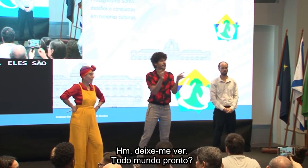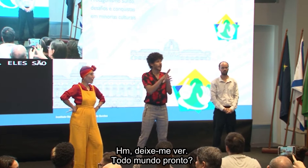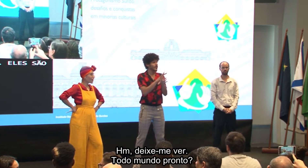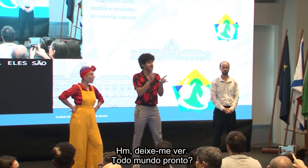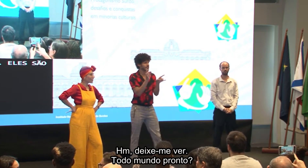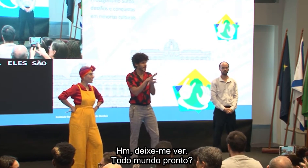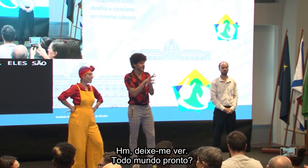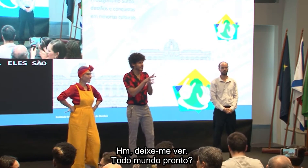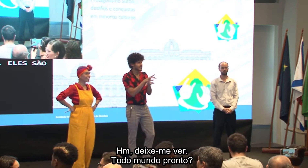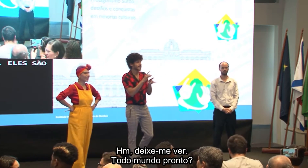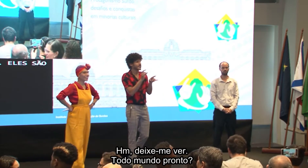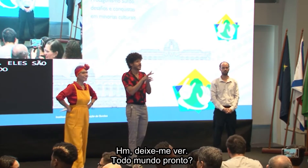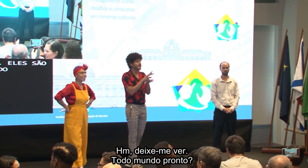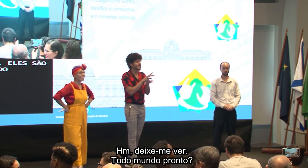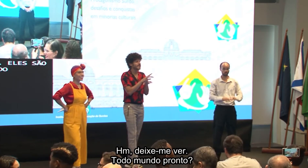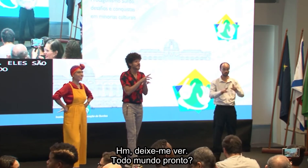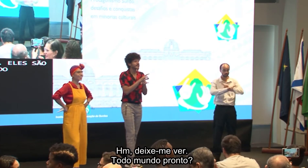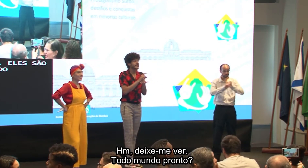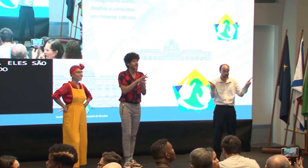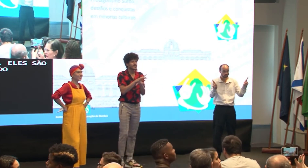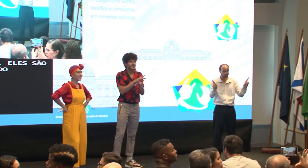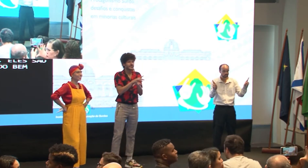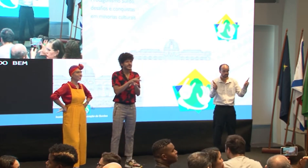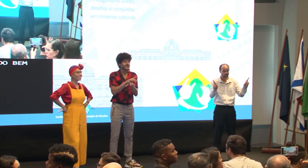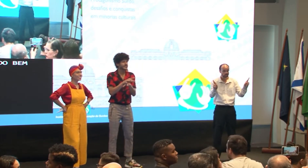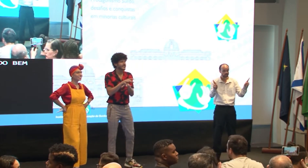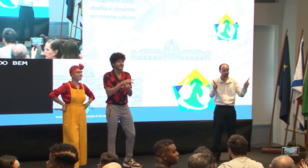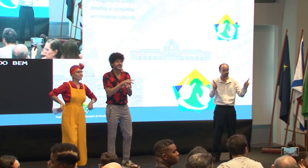Deixa me ver. Estão Todo prontos? mundo pronto?